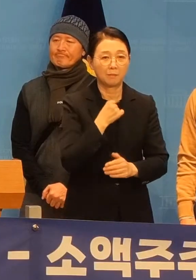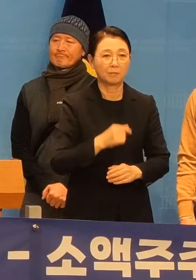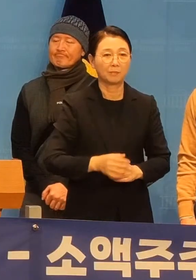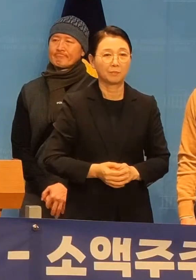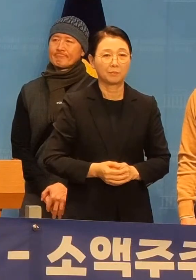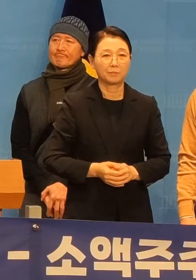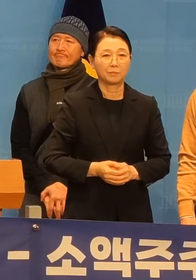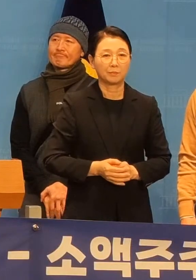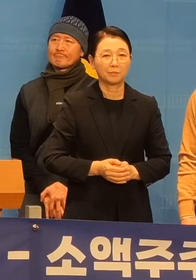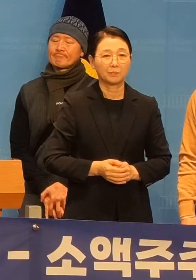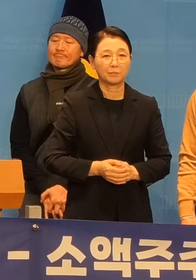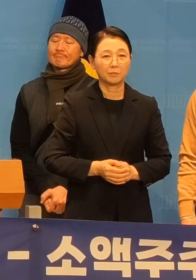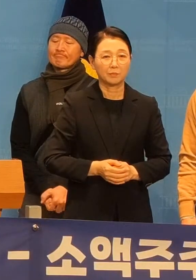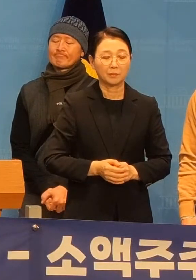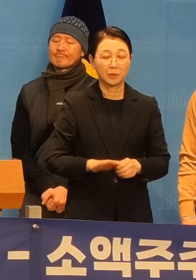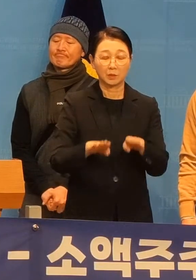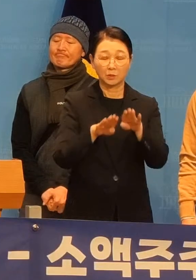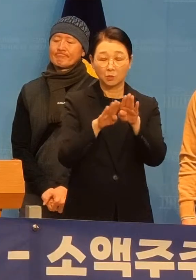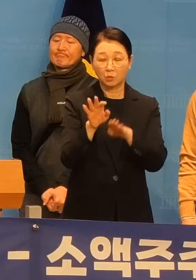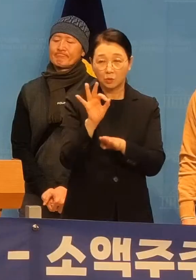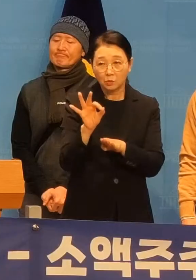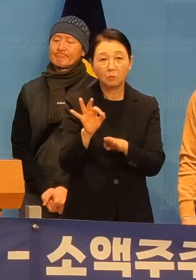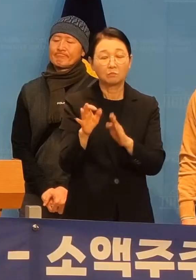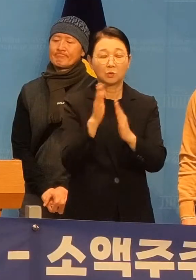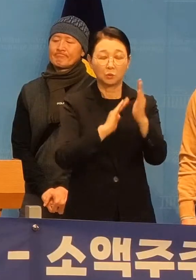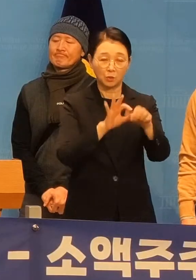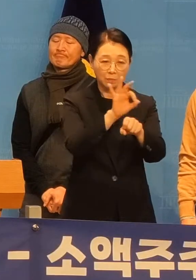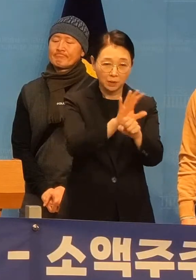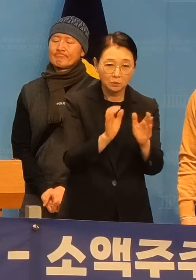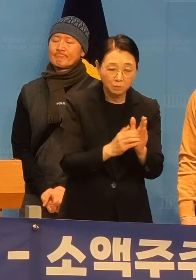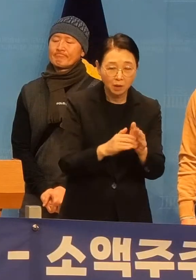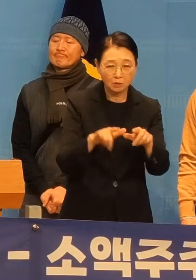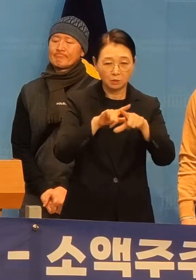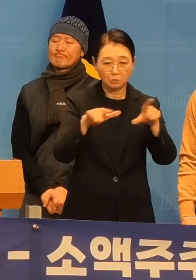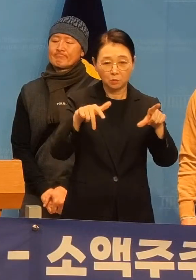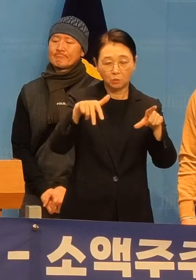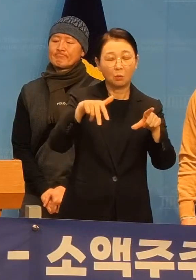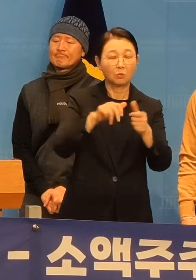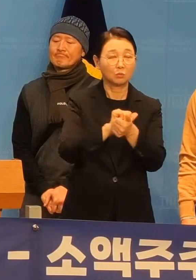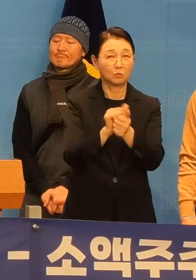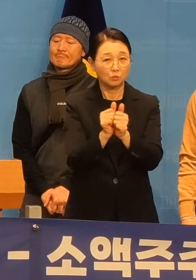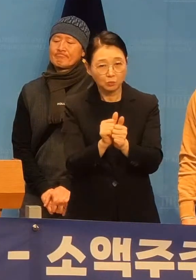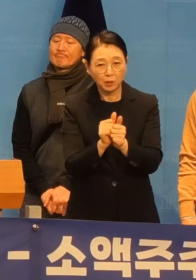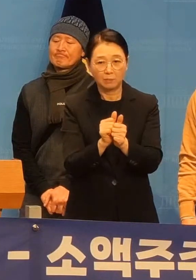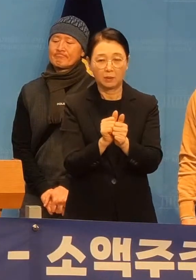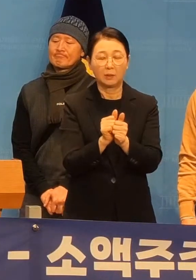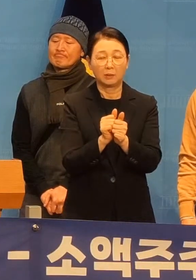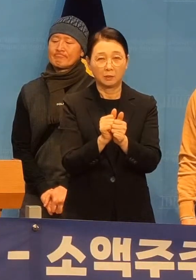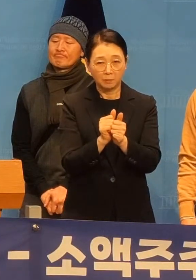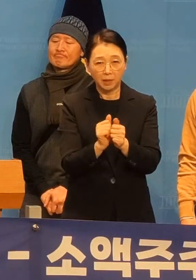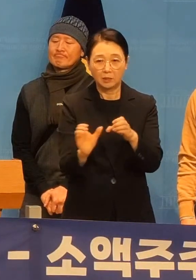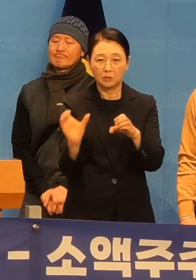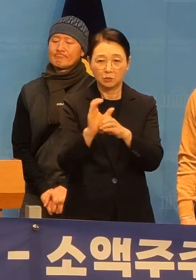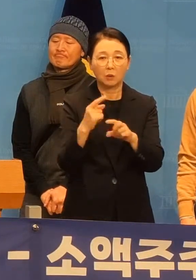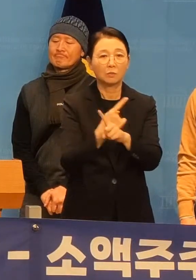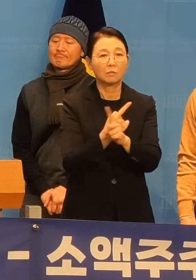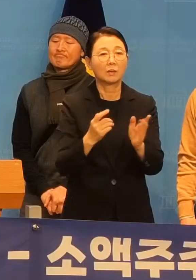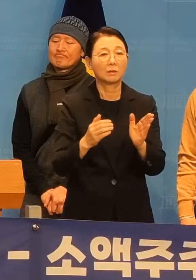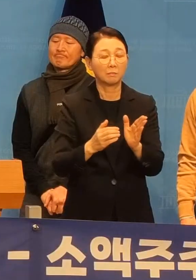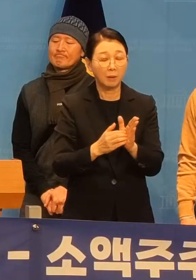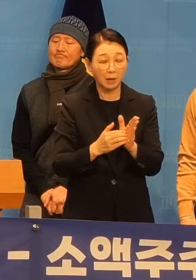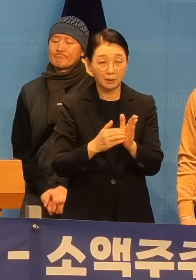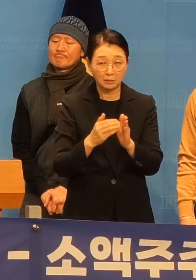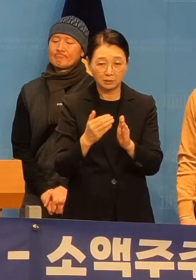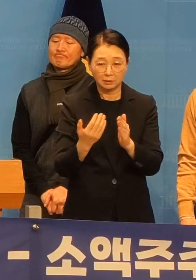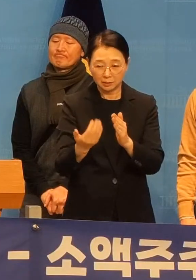하겠습니다. 공정가격 기반의 공개 매수, 보통주의 전환 옵션, 상장 폐지 절차 사전 공시 등